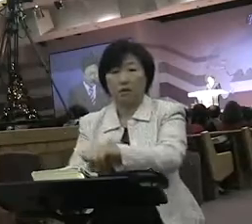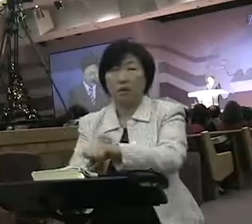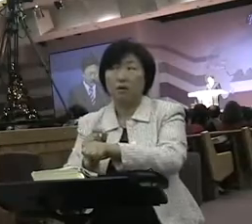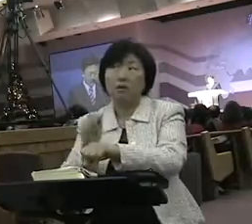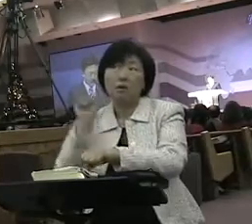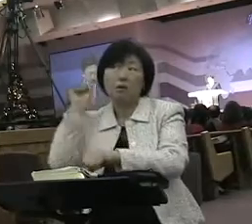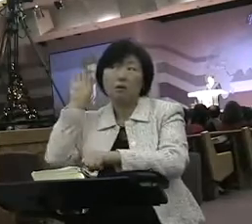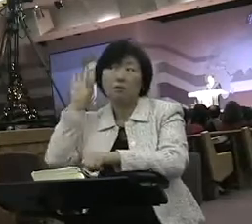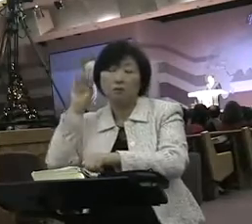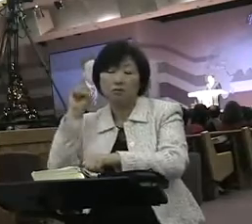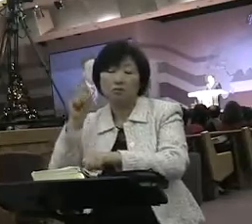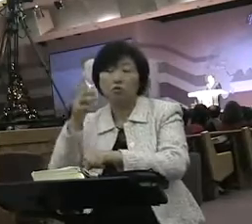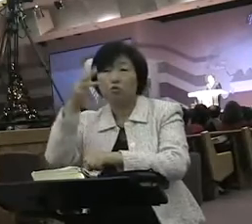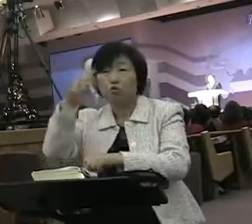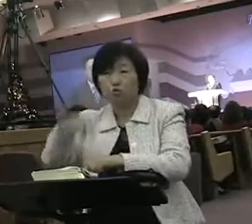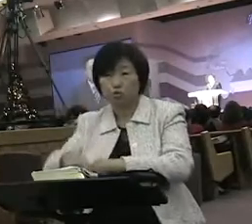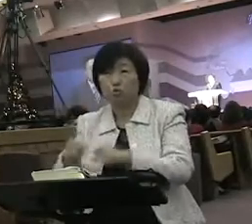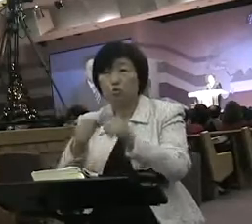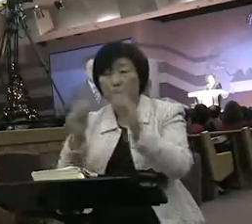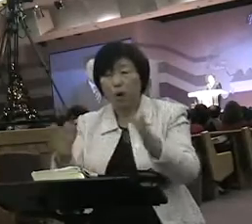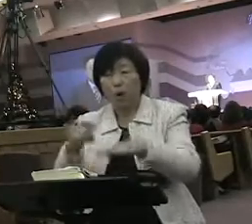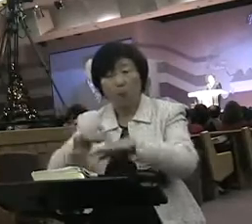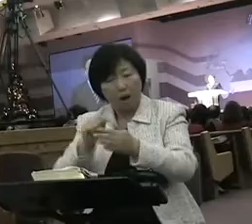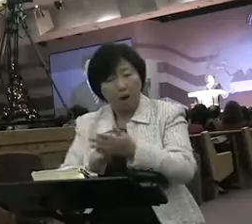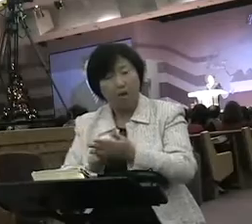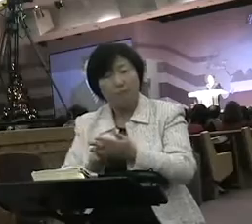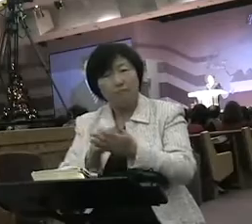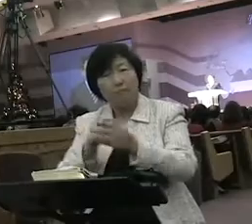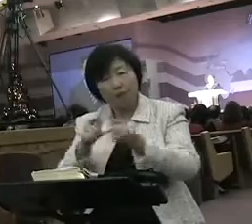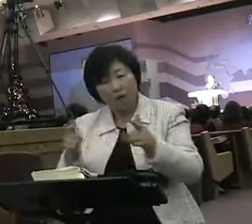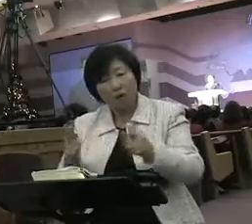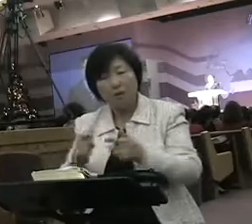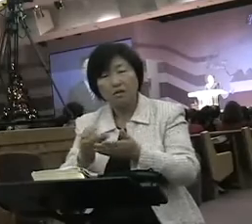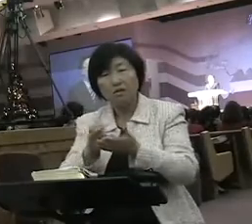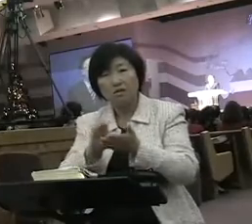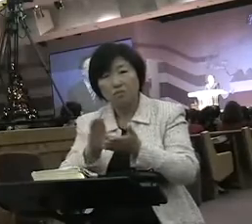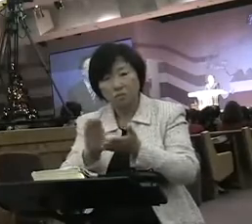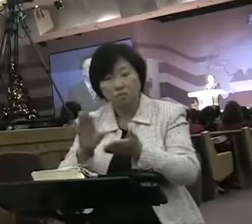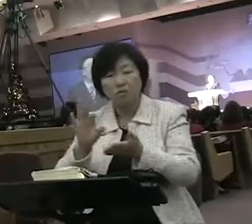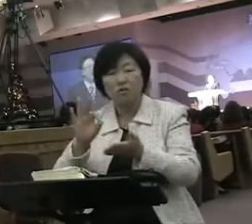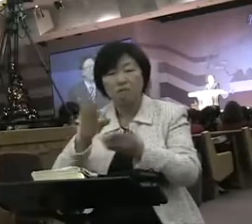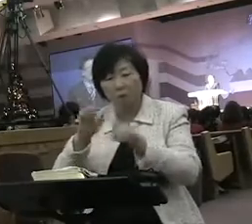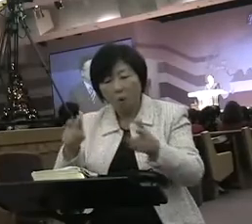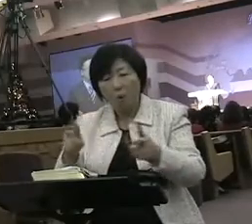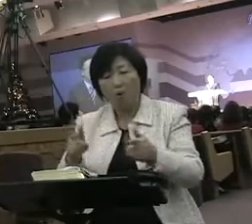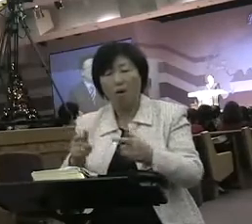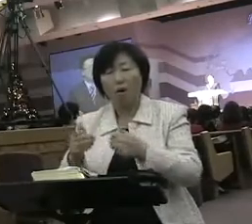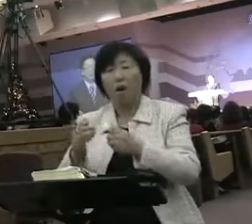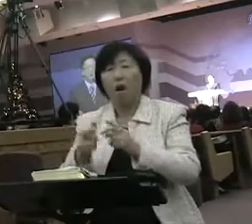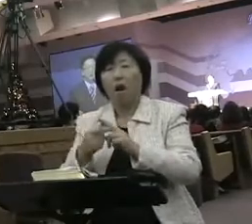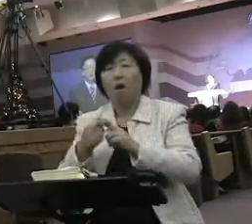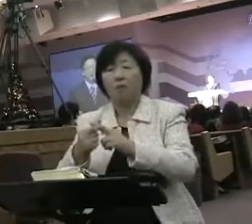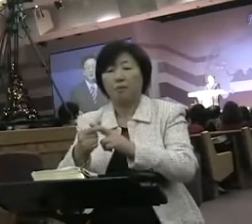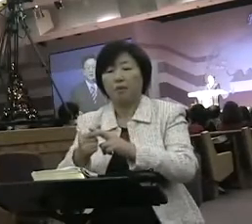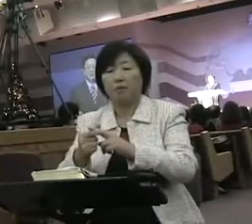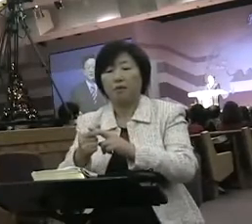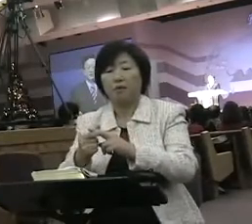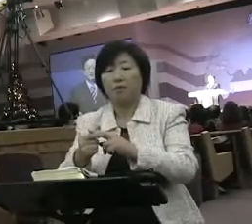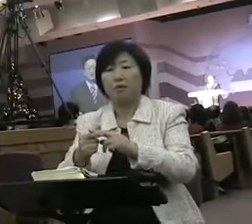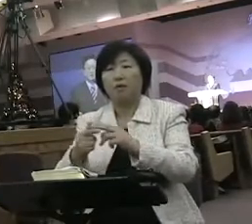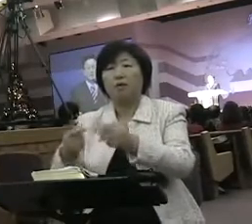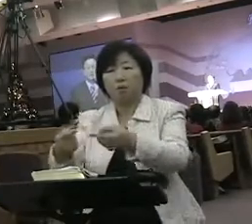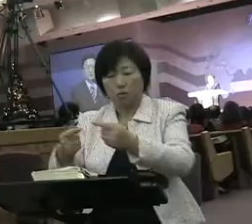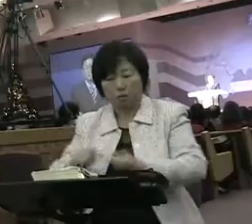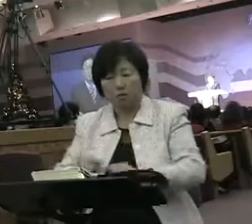몇 주 동안 이모저모로 마음과 또 물질로 함께 동참해 주신 여러분들에게